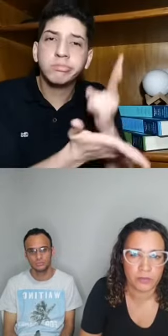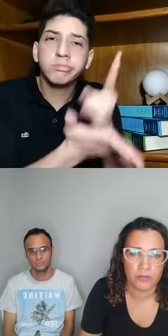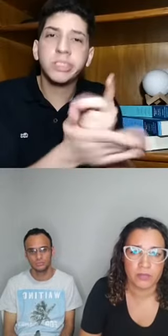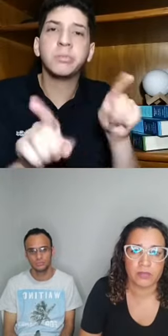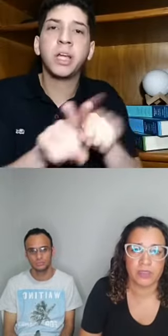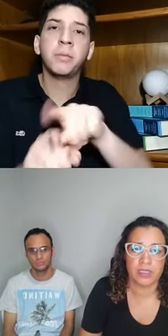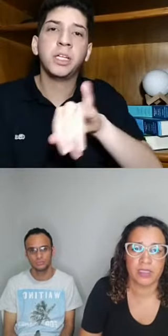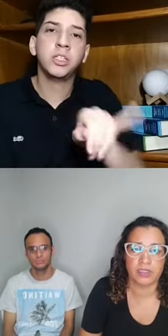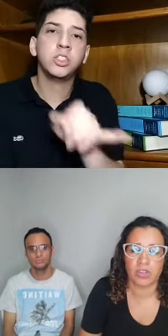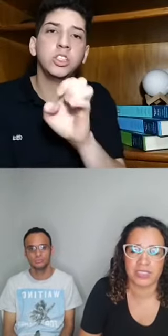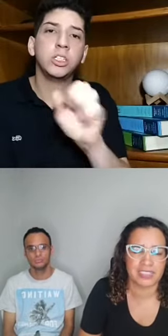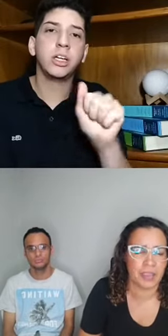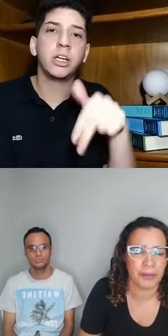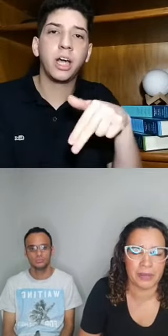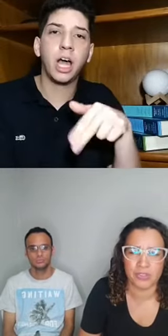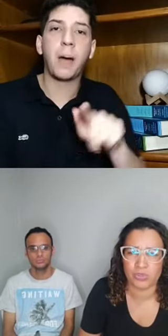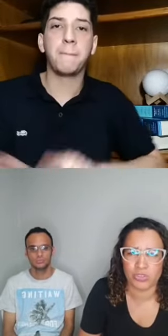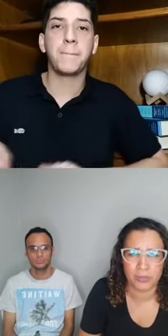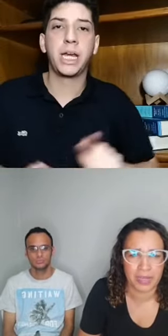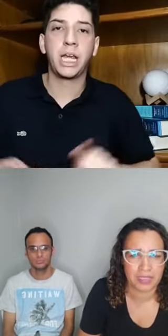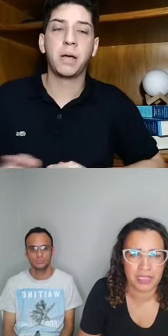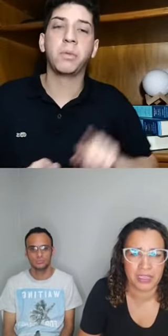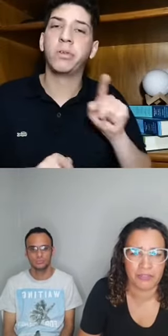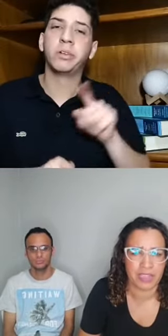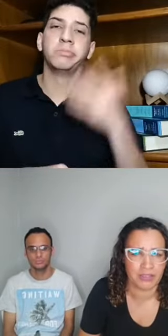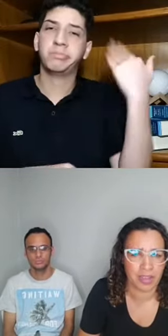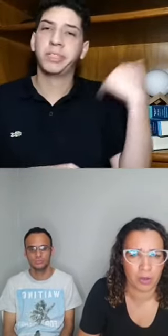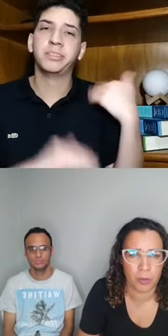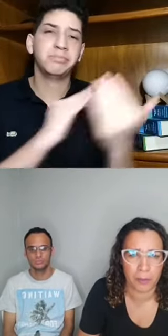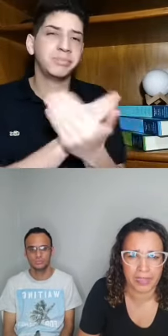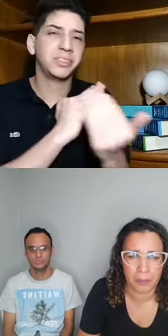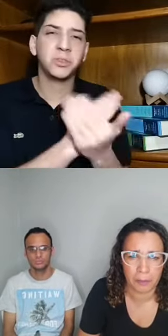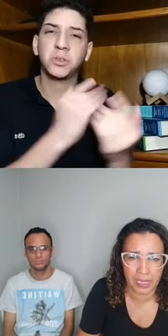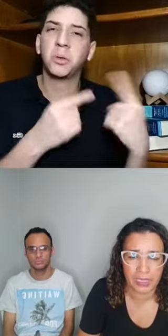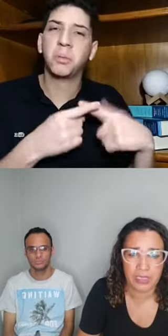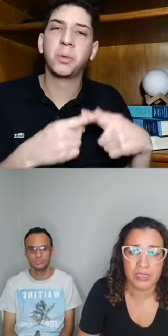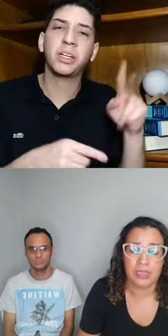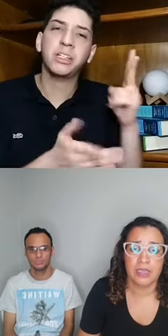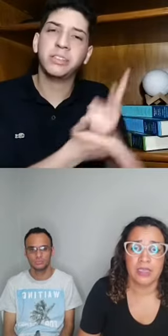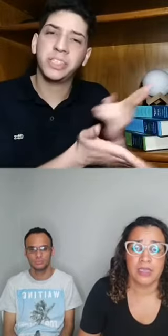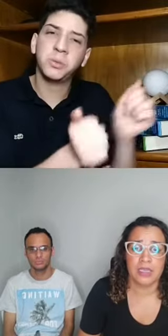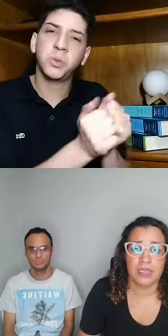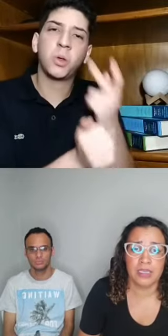meu, que, nossa, nessa época ele me ajudou demais. Ele ficava lá com meu pai também.